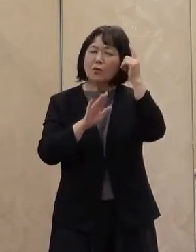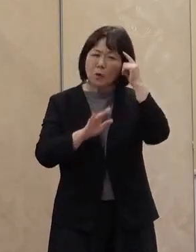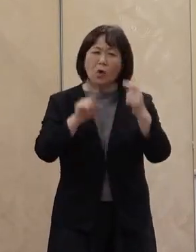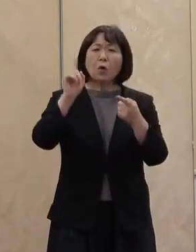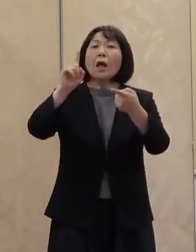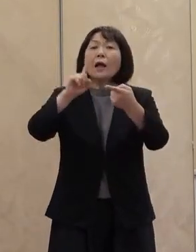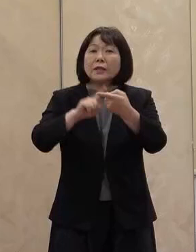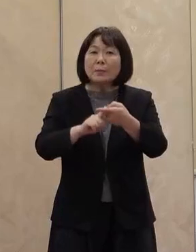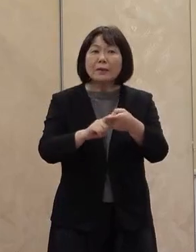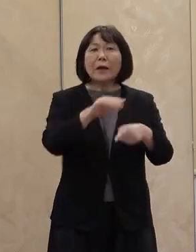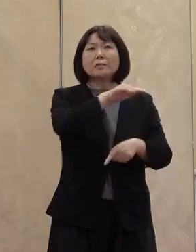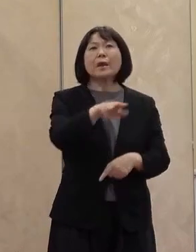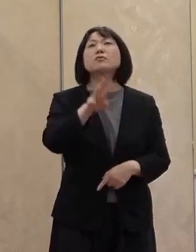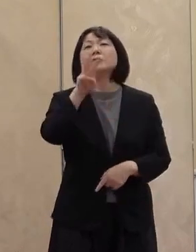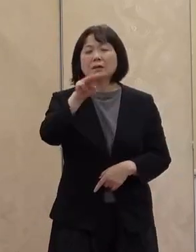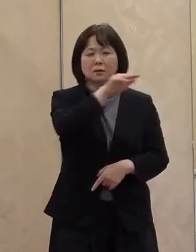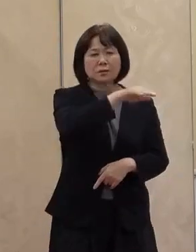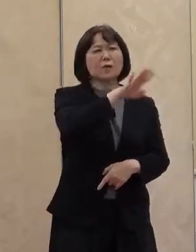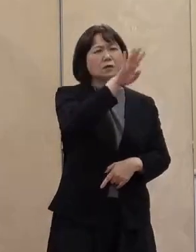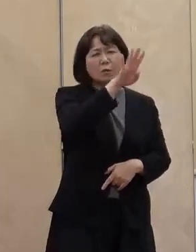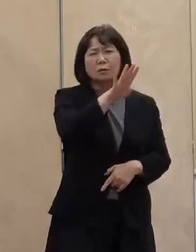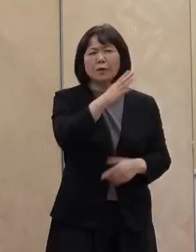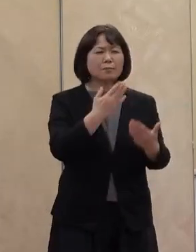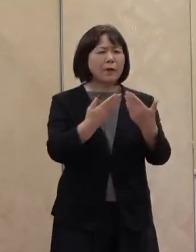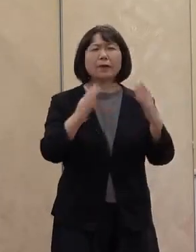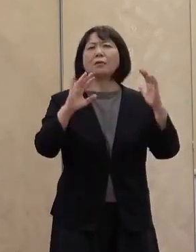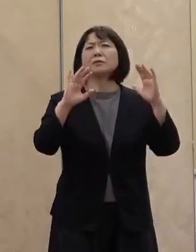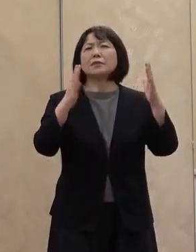ですねとかっていうのはないので、